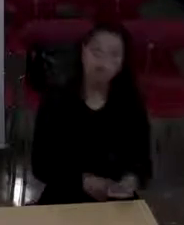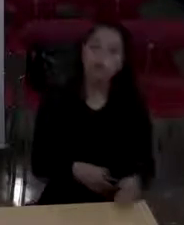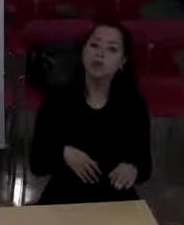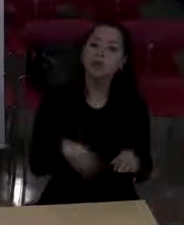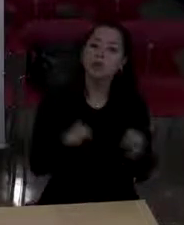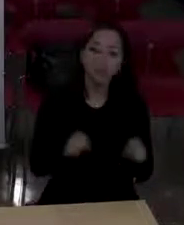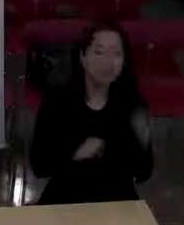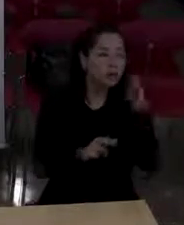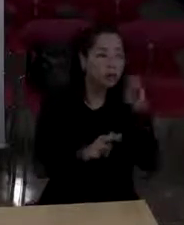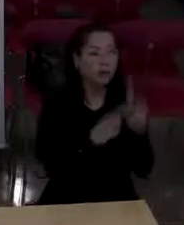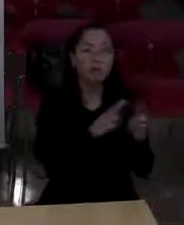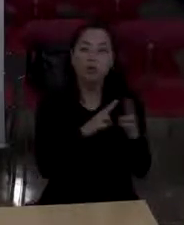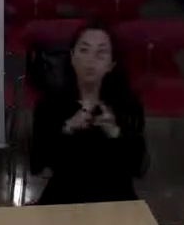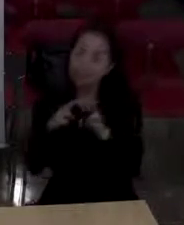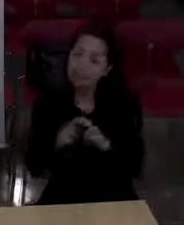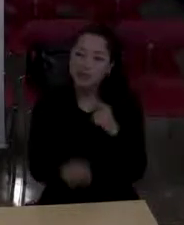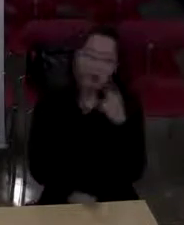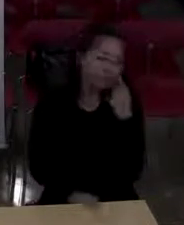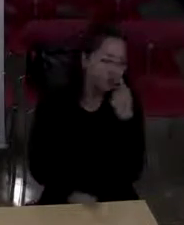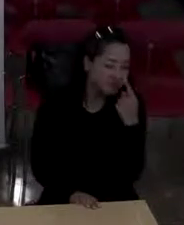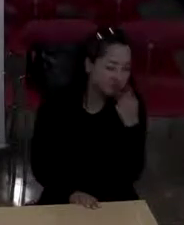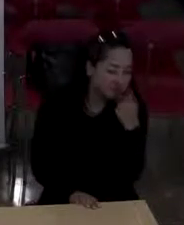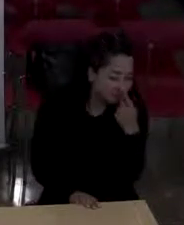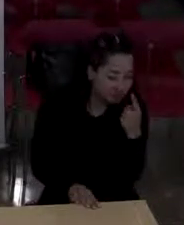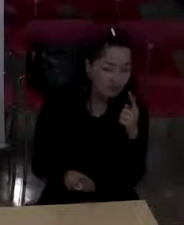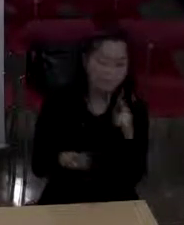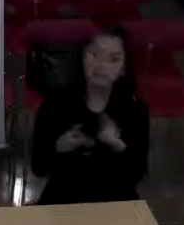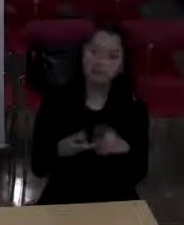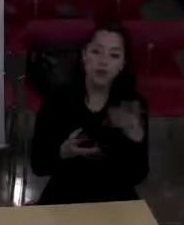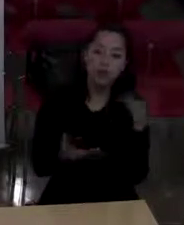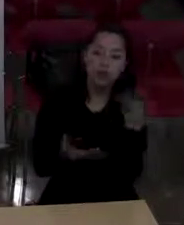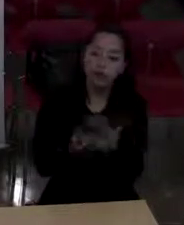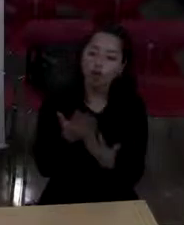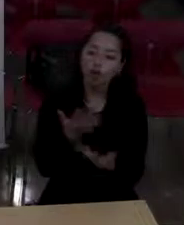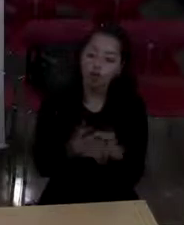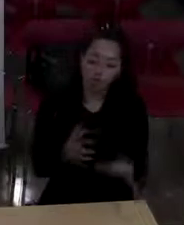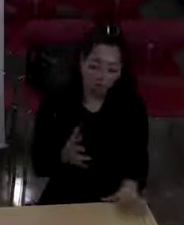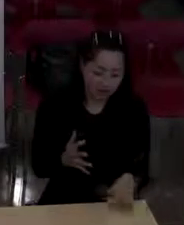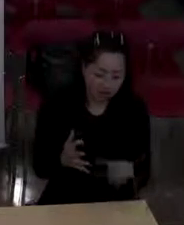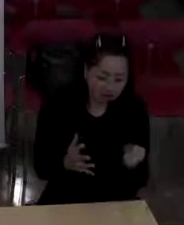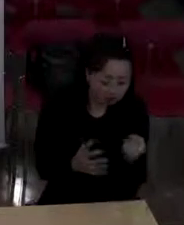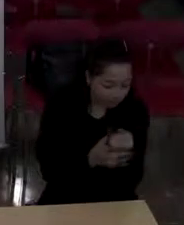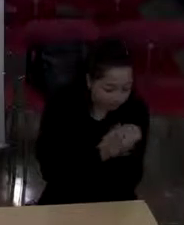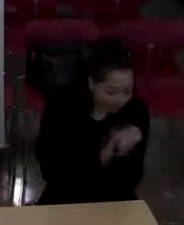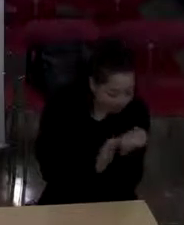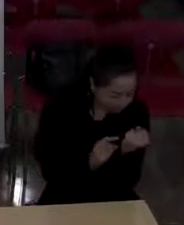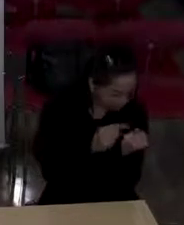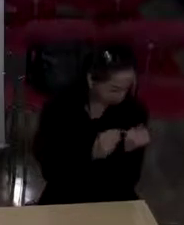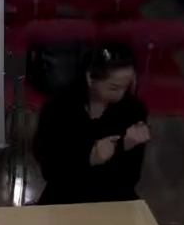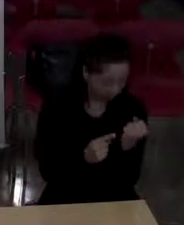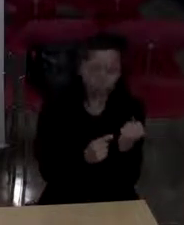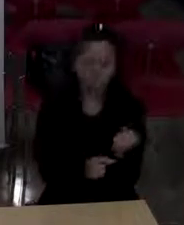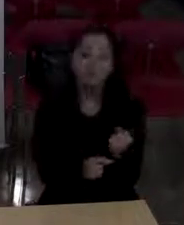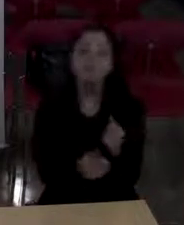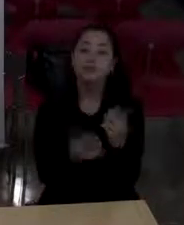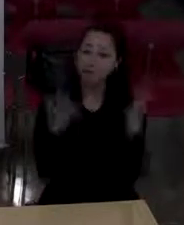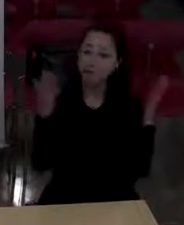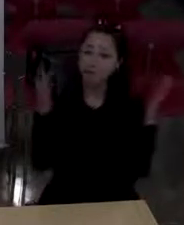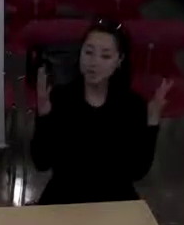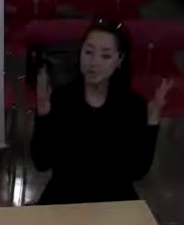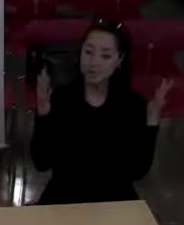apropiación del mundo en la exploración y la manipulación de nuevos y variados objetos. A esta edad ya empiezan a coordinar sus 2